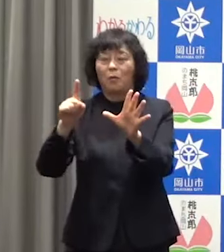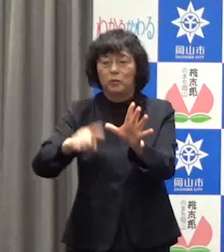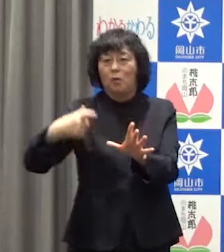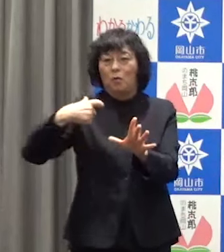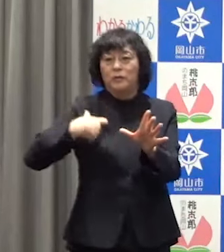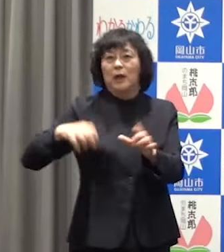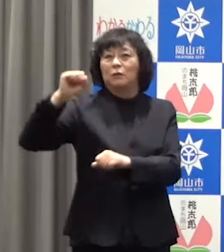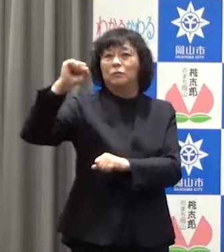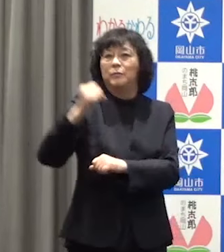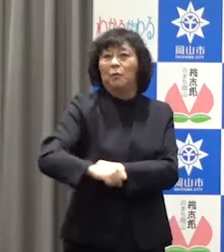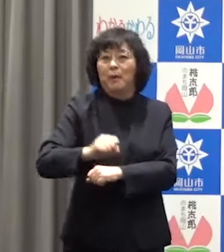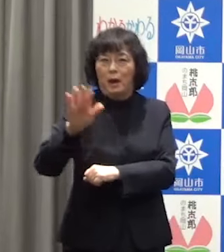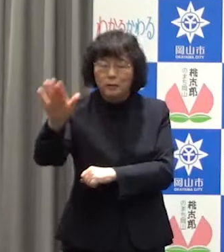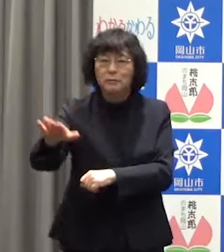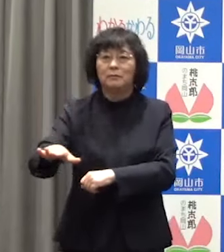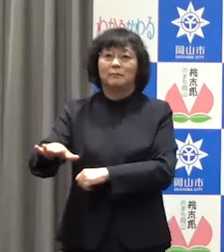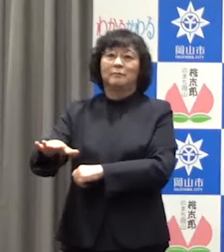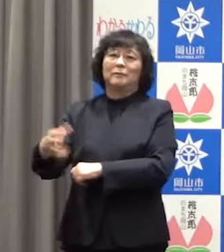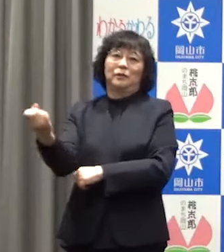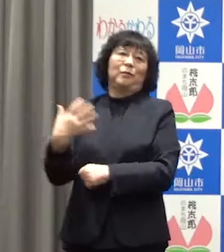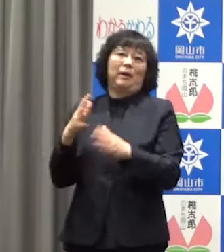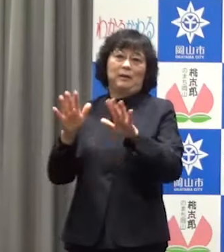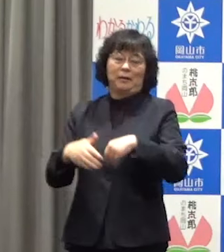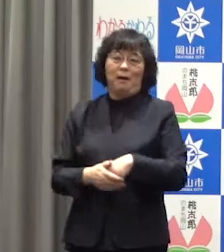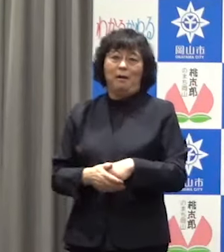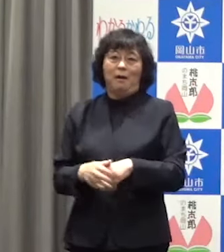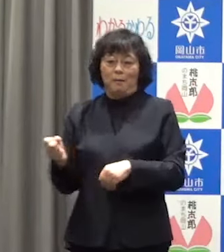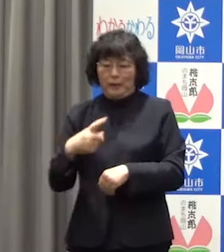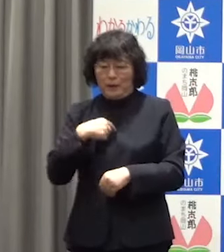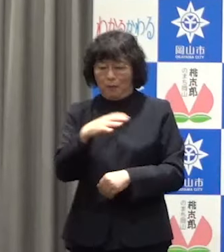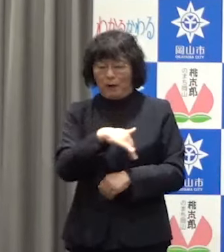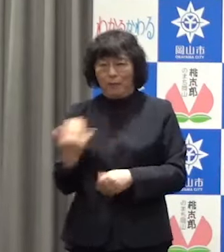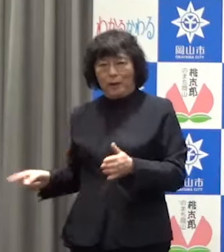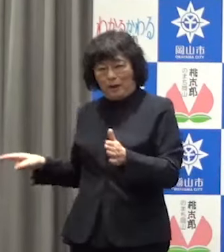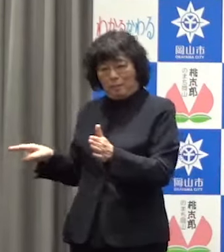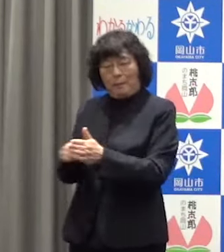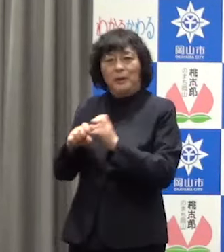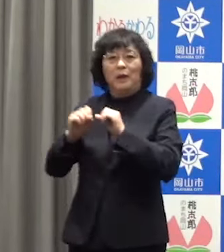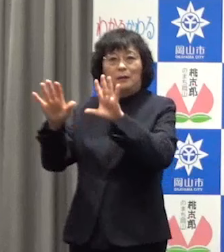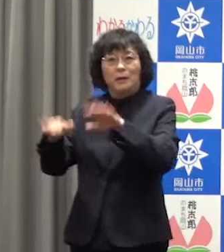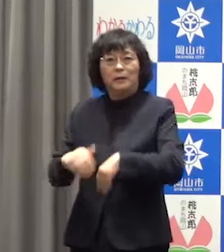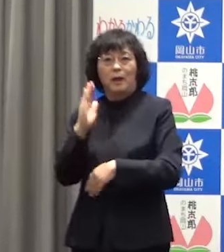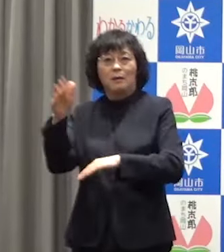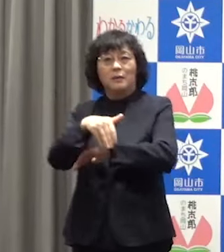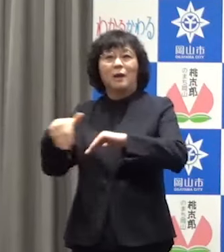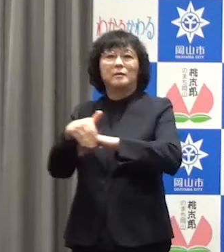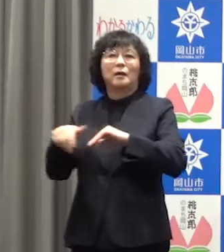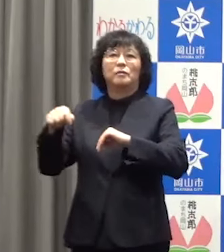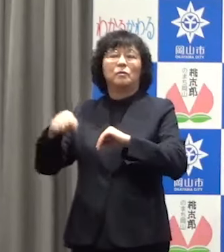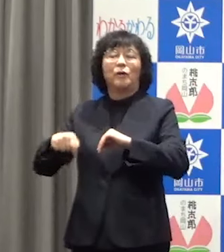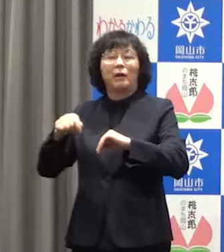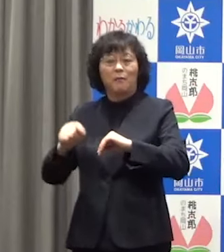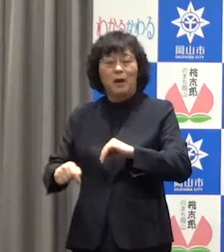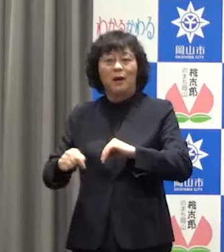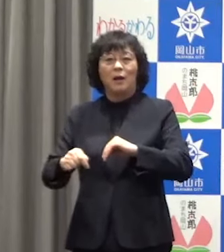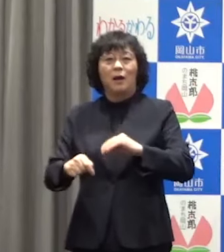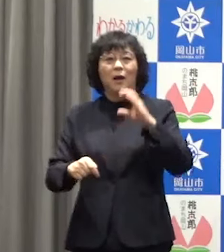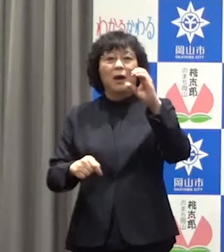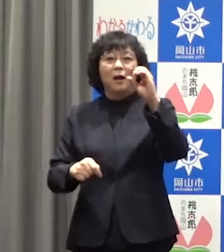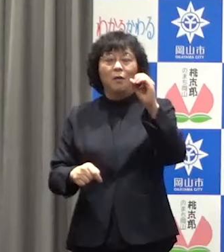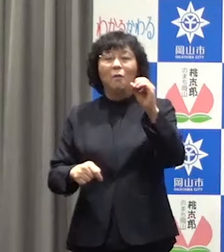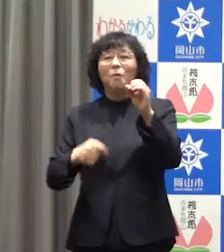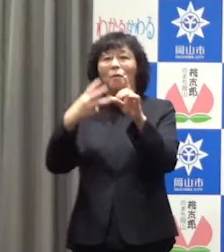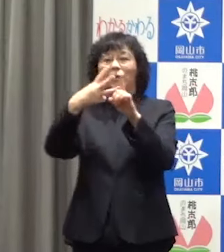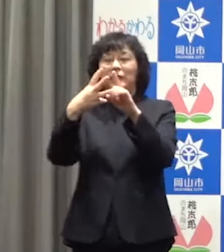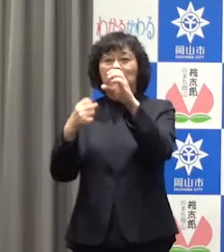ただいたわけであります。まずは我々の今までやってきた政策はまあ、OECD としてもです